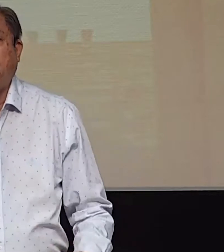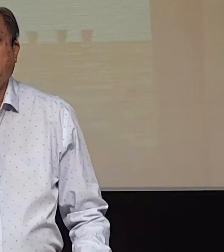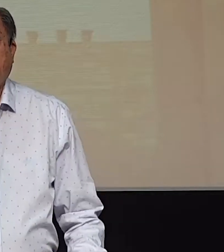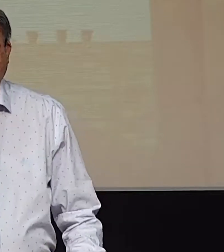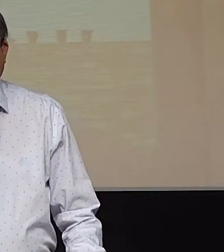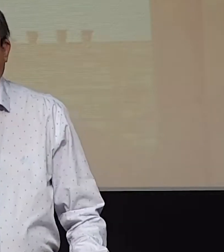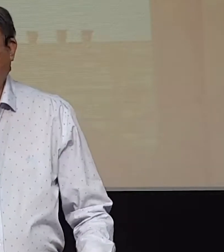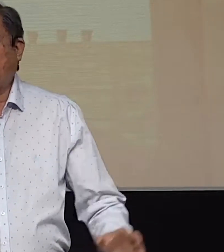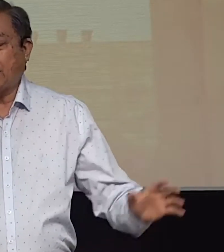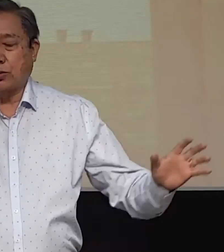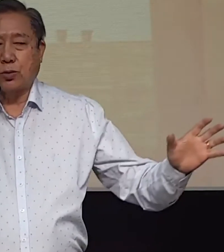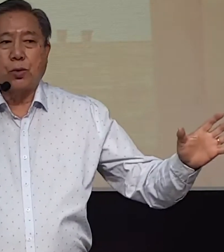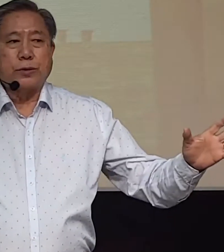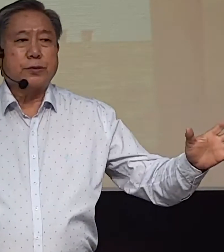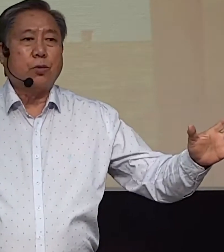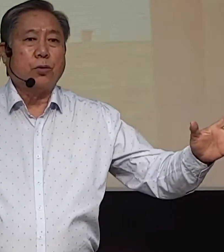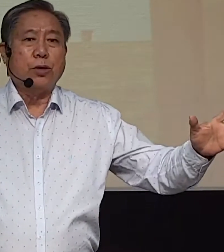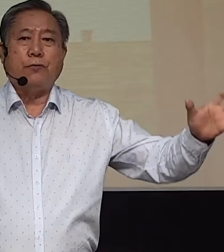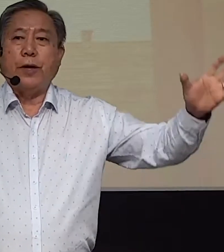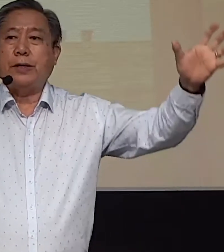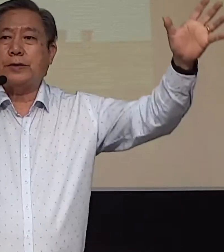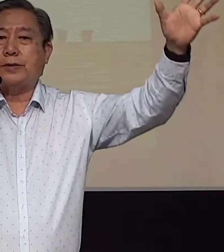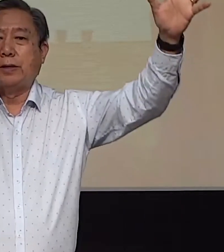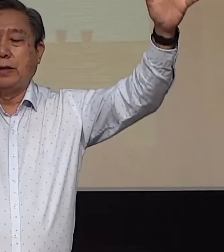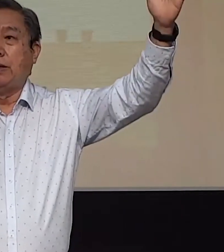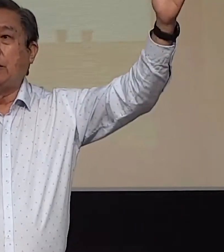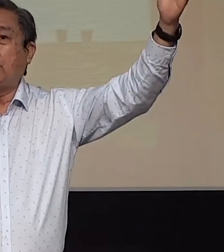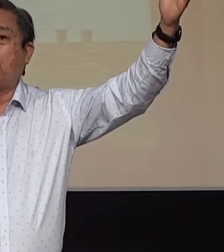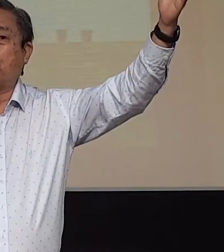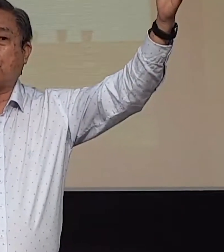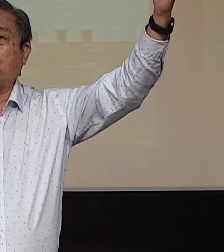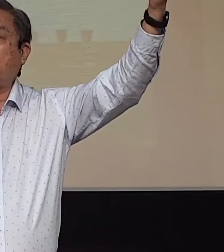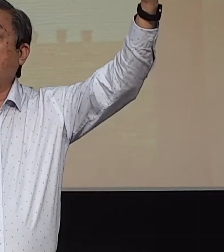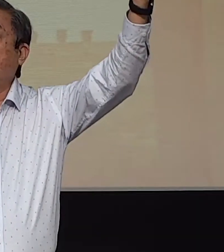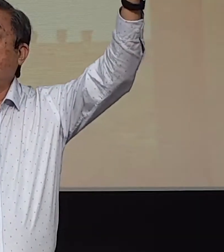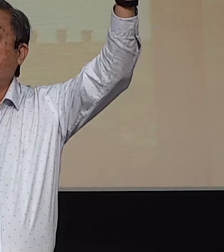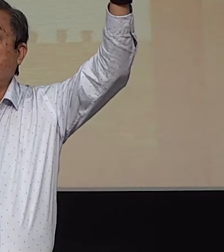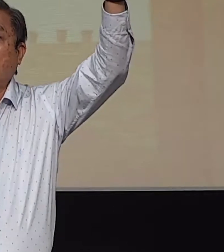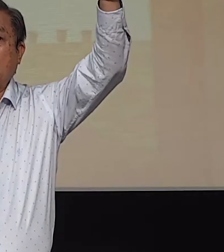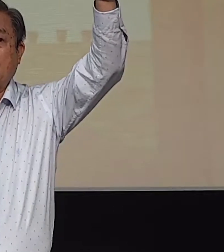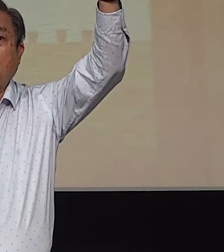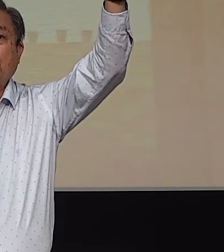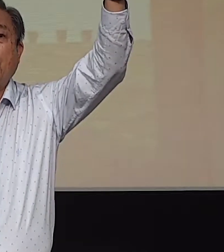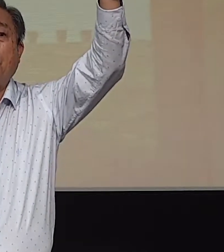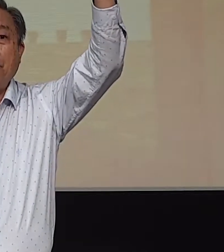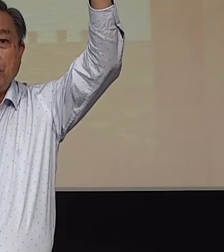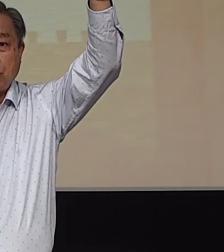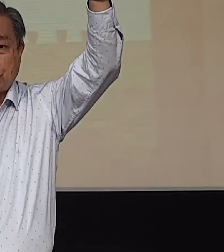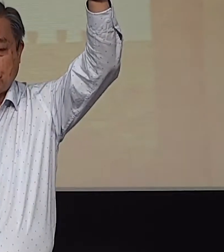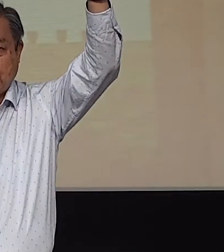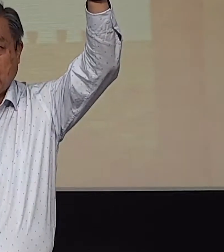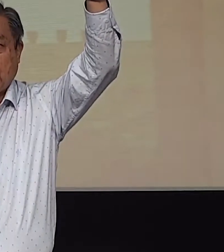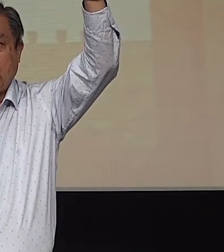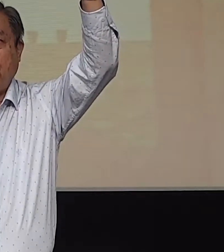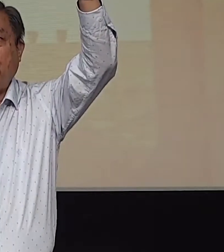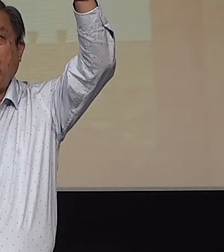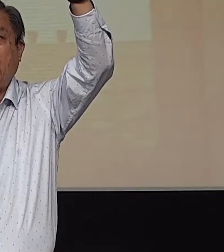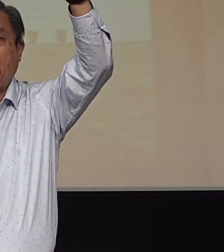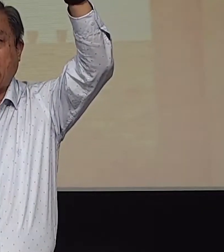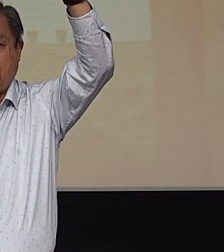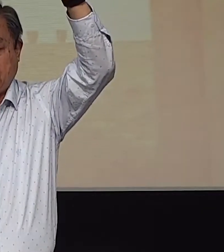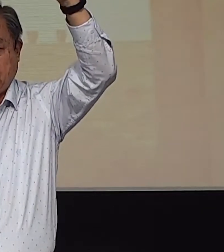Deus. E dessas 2 oliveiras possuem dois raminhos